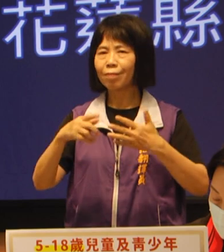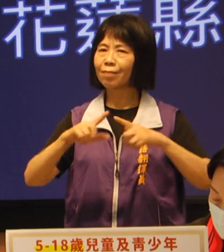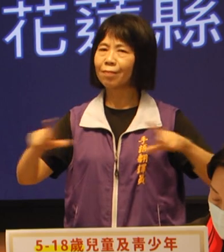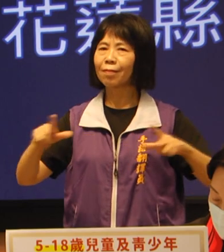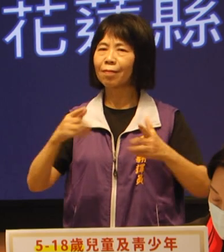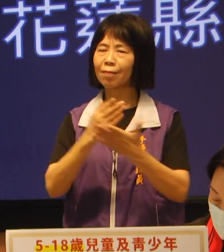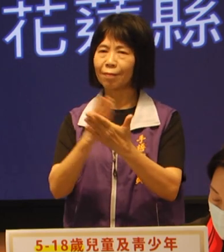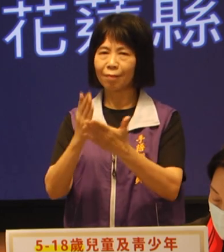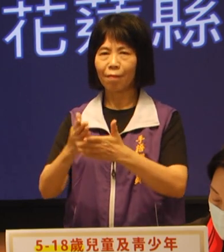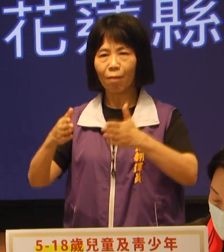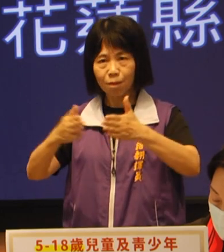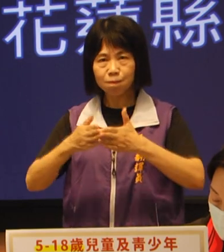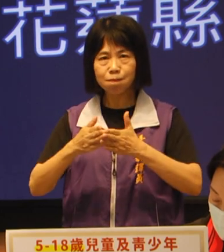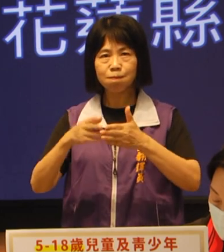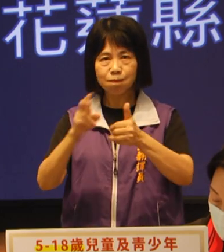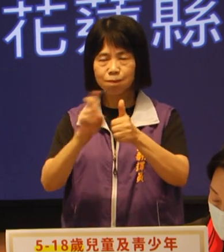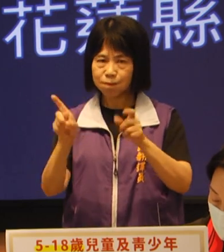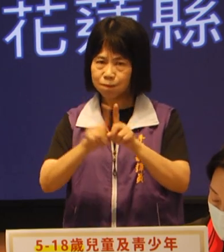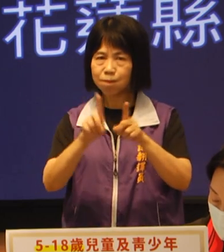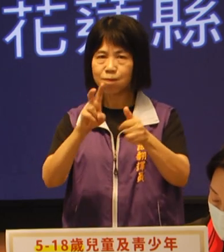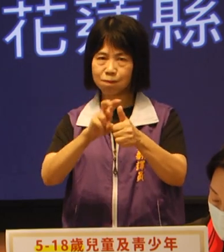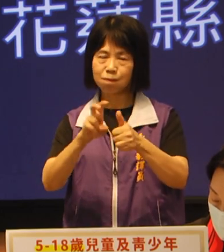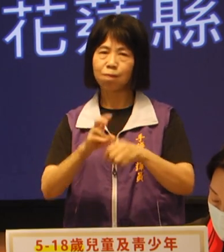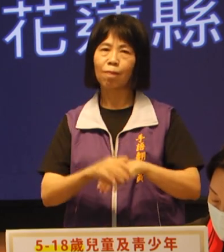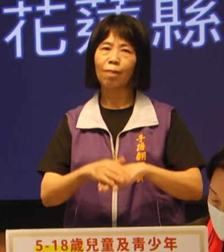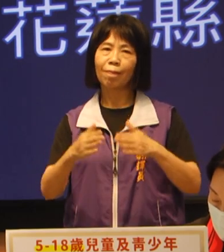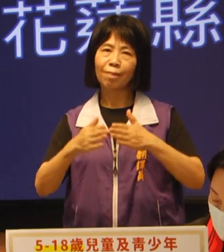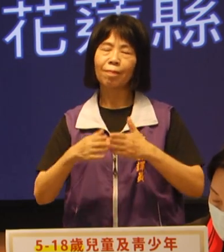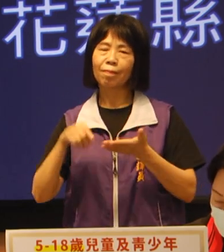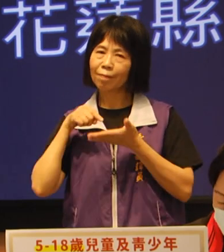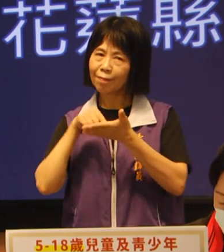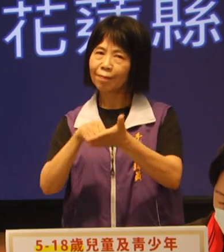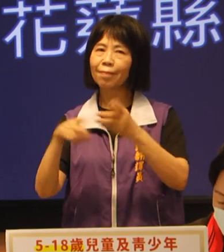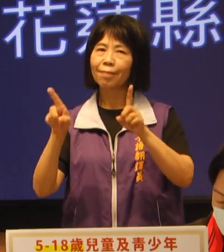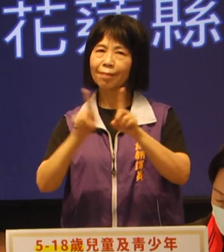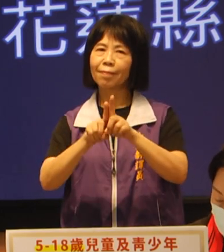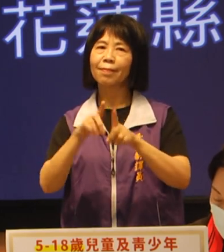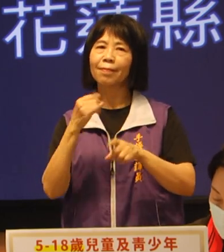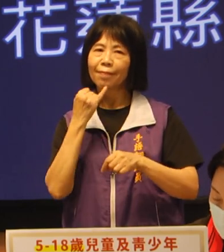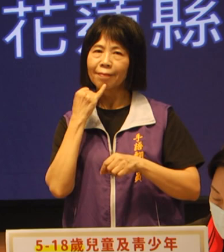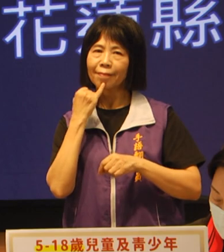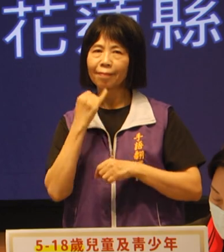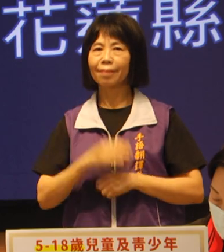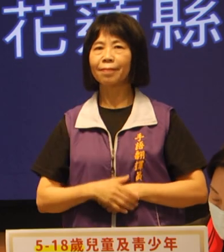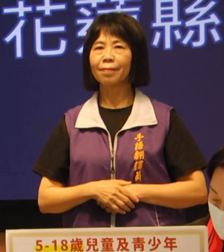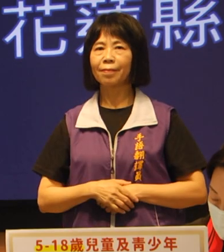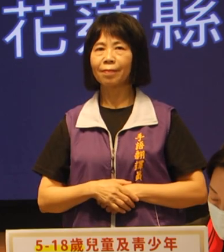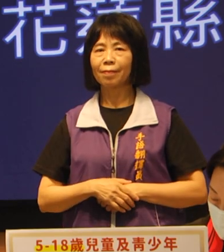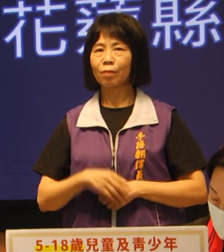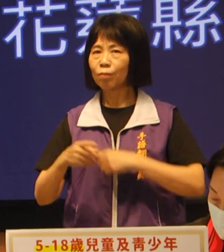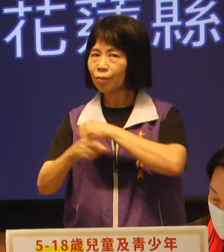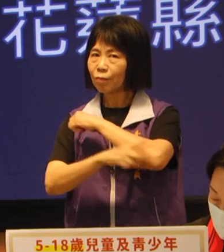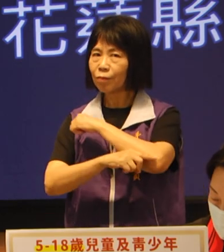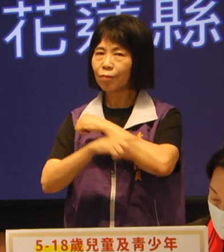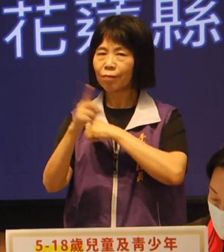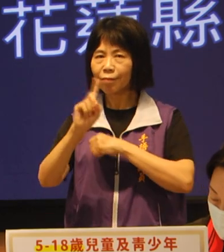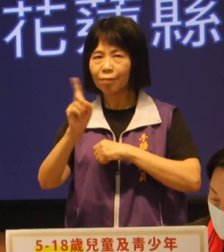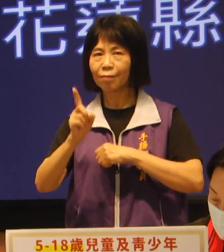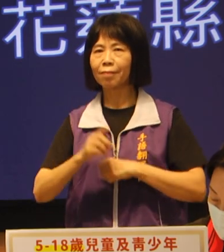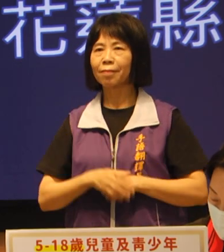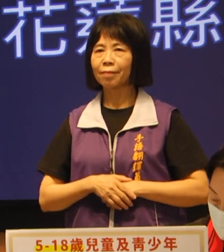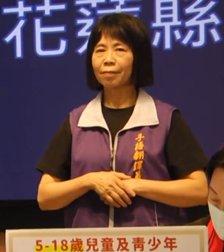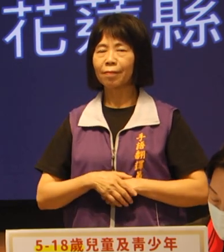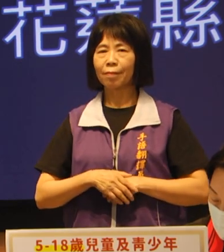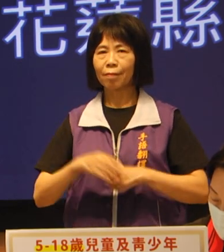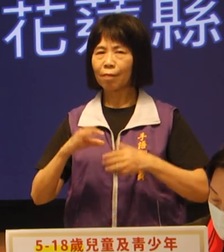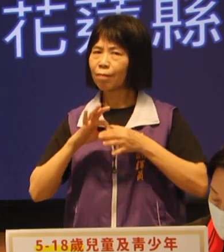有特殊的一个需求状况部分，才提出申请陪考的一个需求。那最后一点的部分呢，